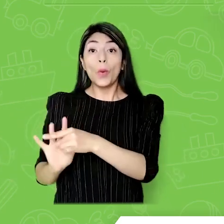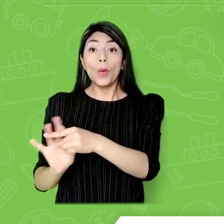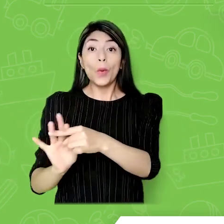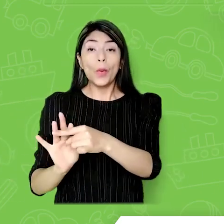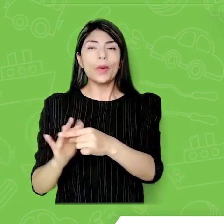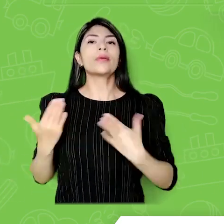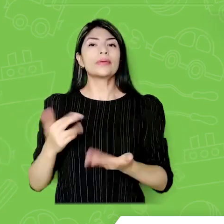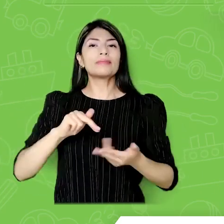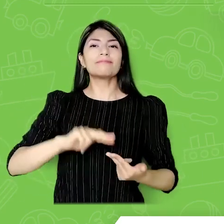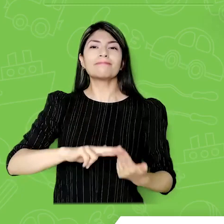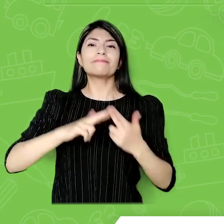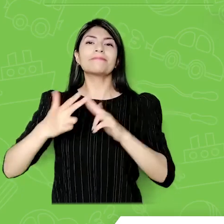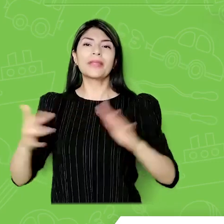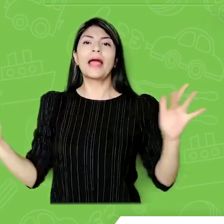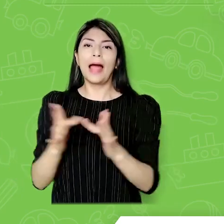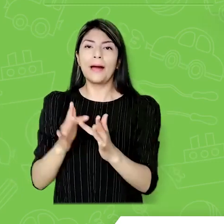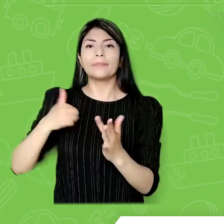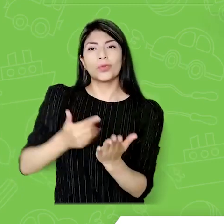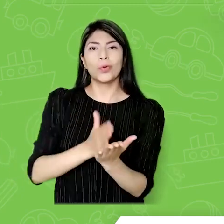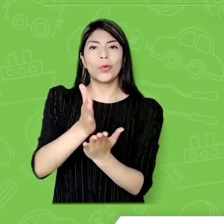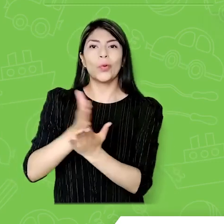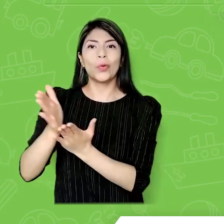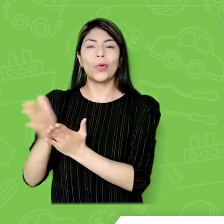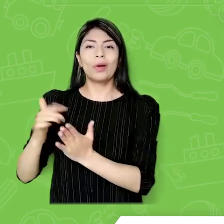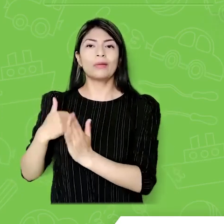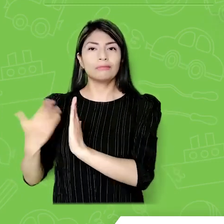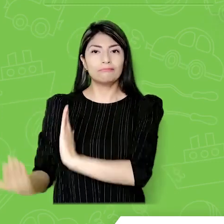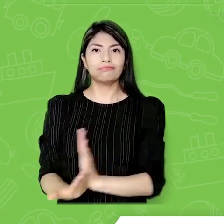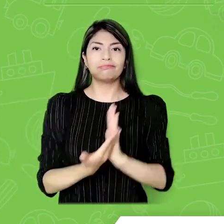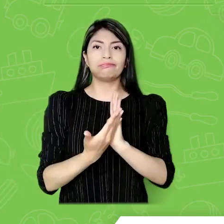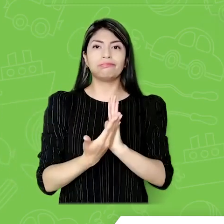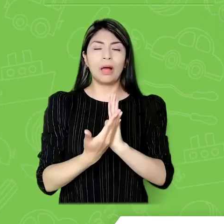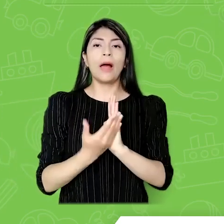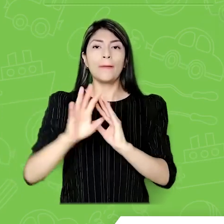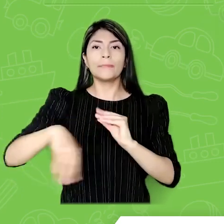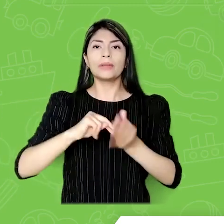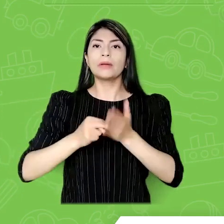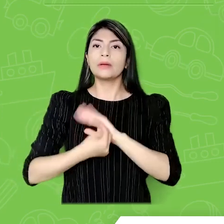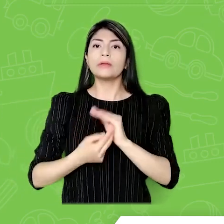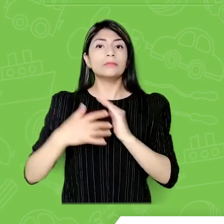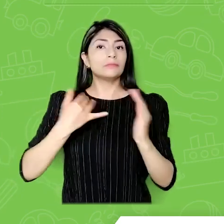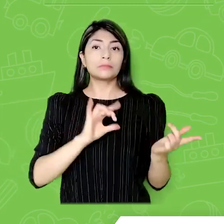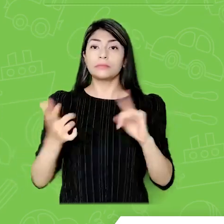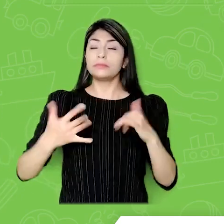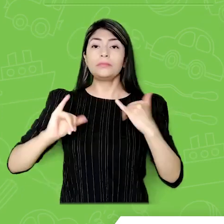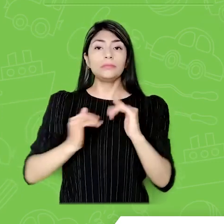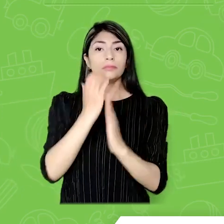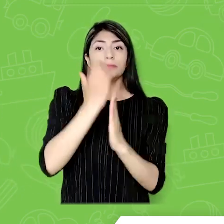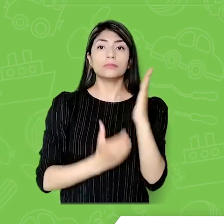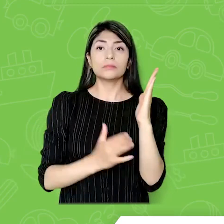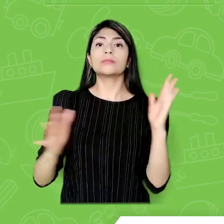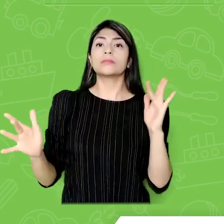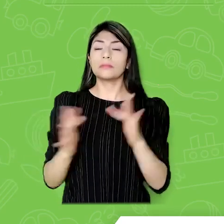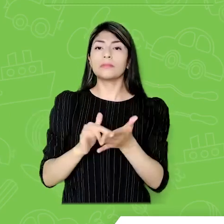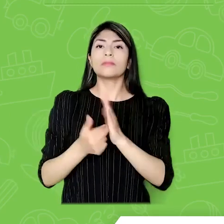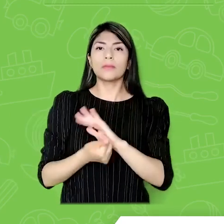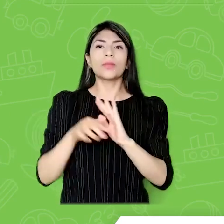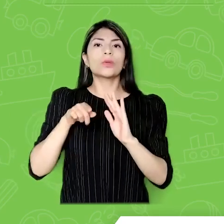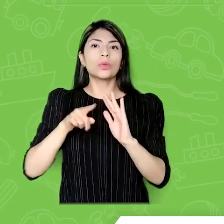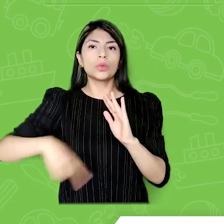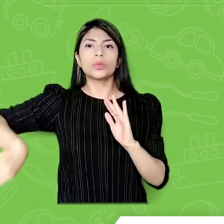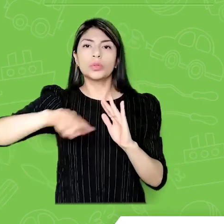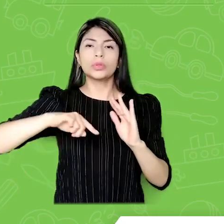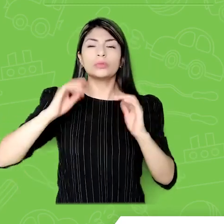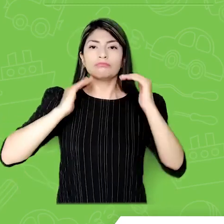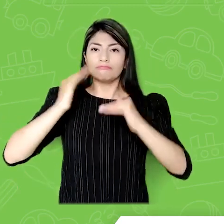programa cursado por el estudiante, y cuando aporte la certificación que expida a la autoridad competente. Parágrafo